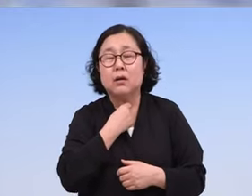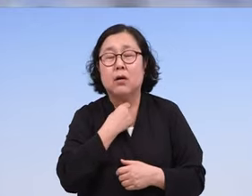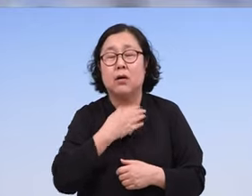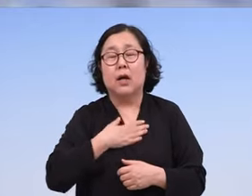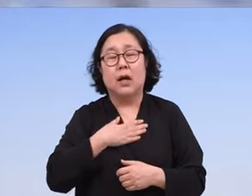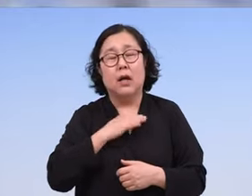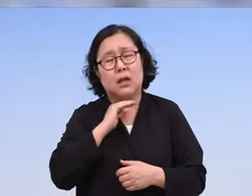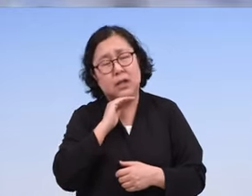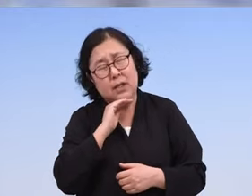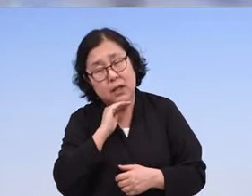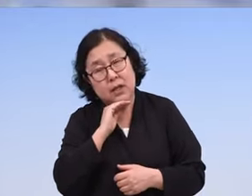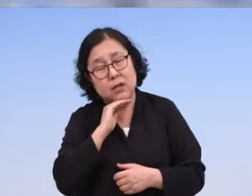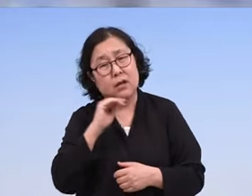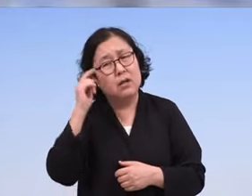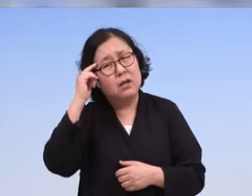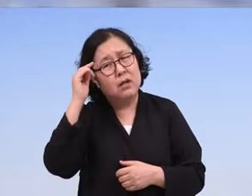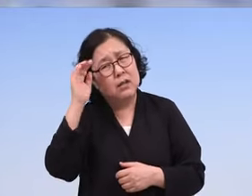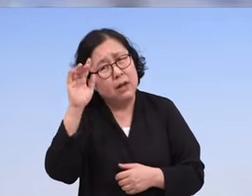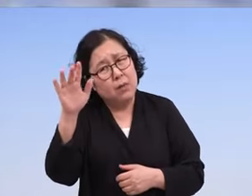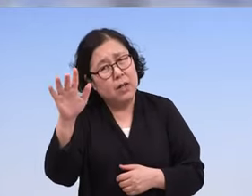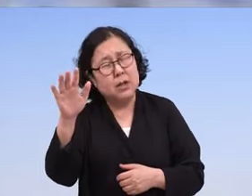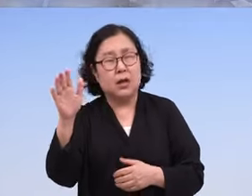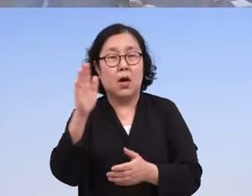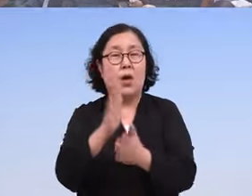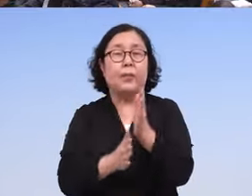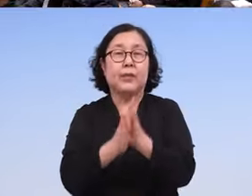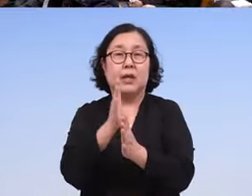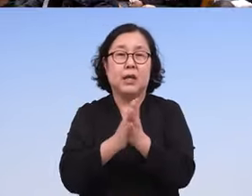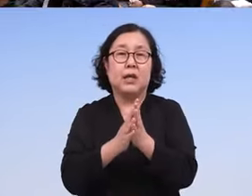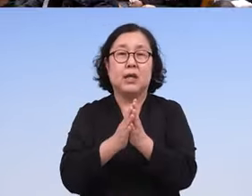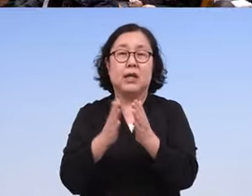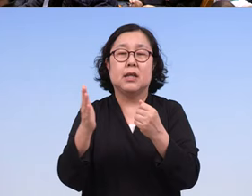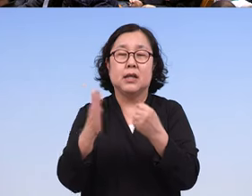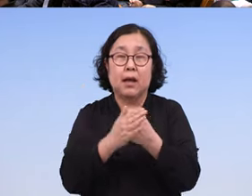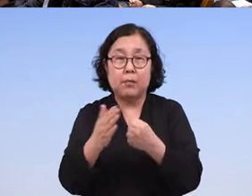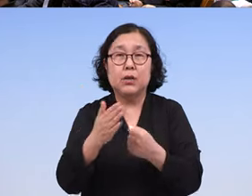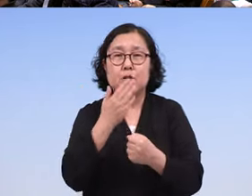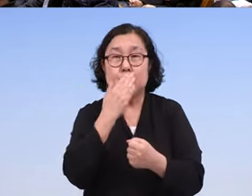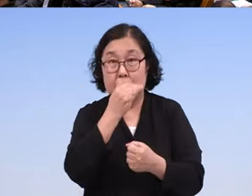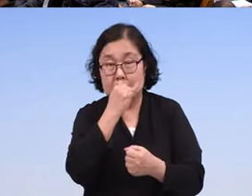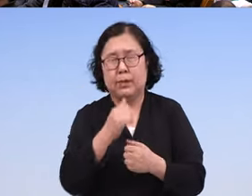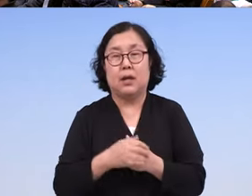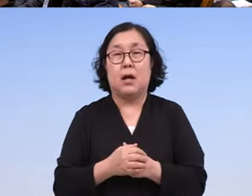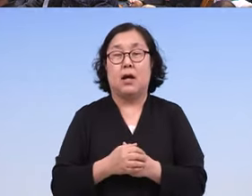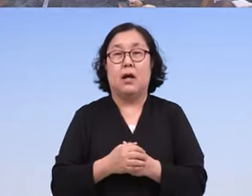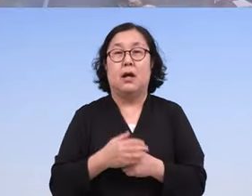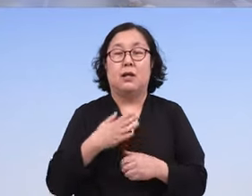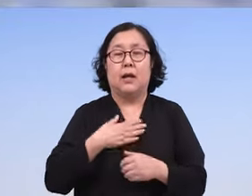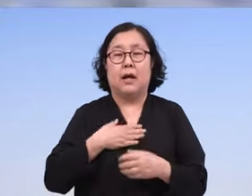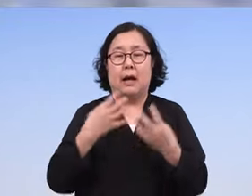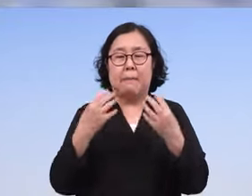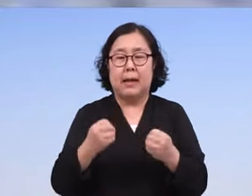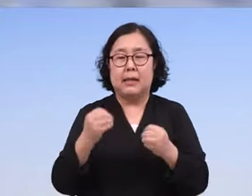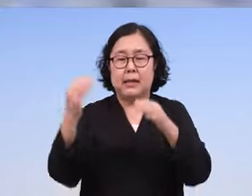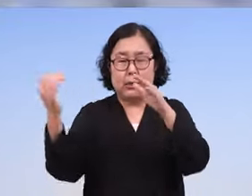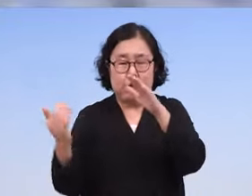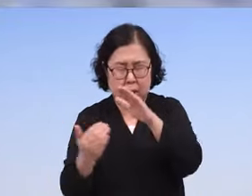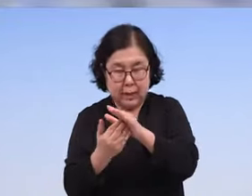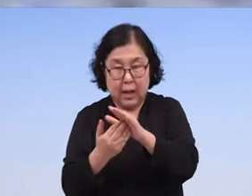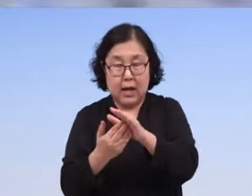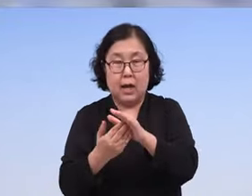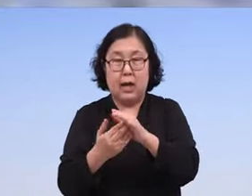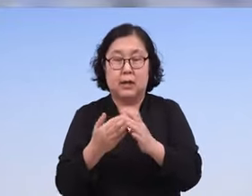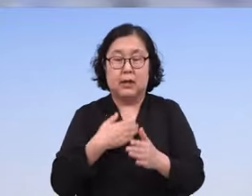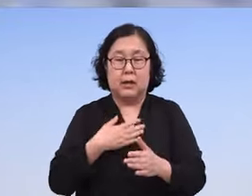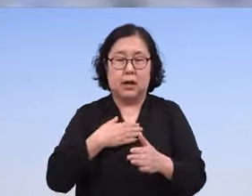소망하는, 뭔가 기다리는, 뭔가 갈망하는 그 무엇이 없기 때문 아닙니까? 지금 많이 이루었다고 생각하는, 지금